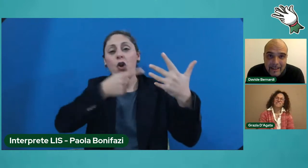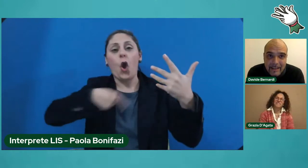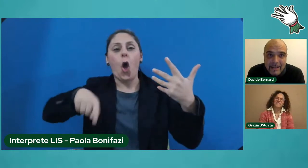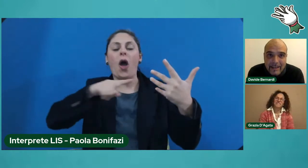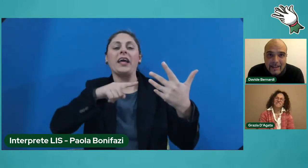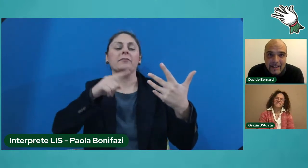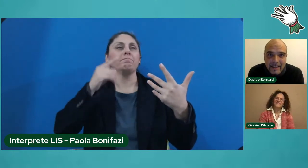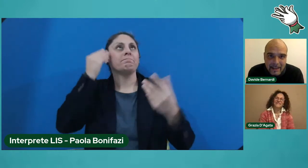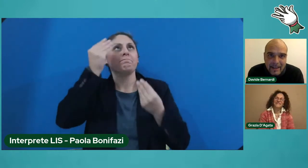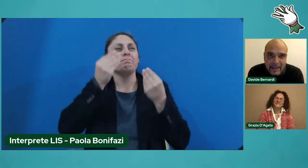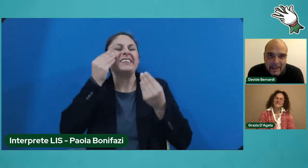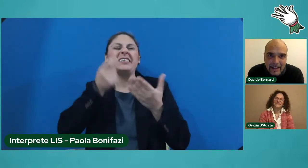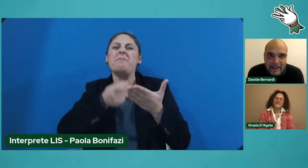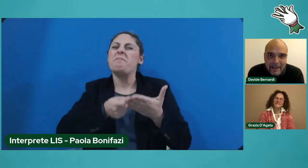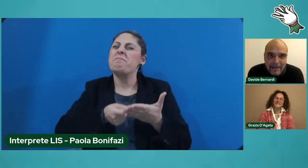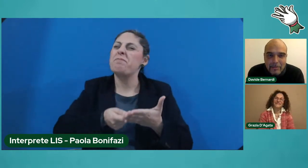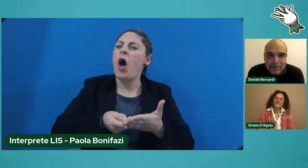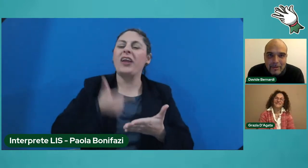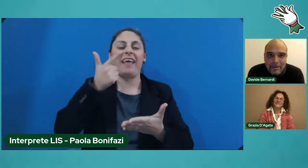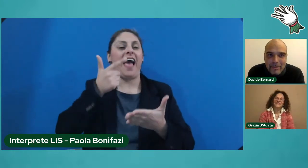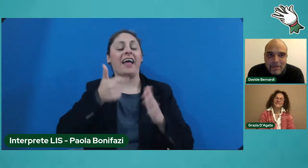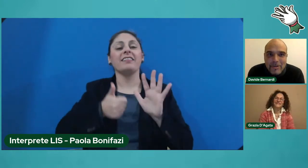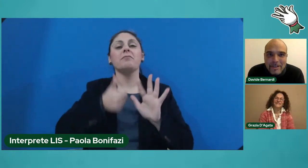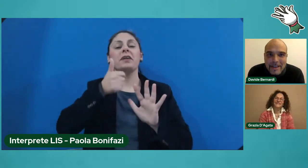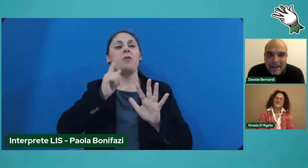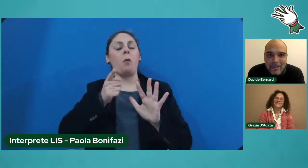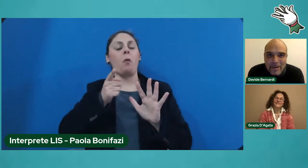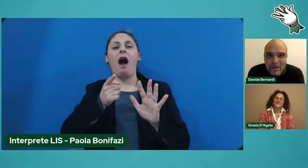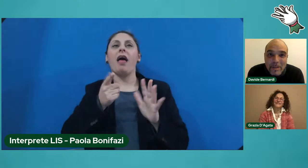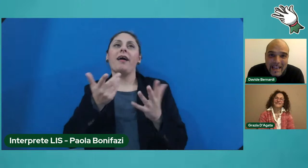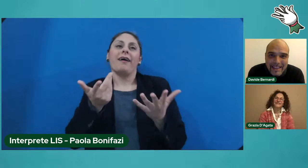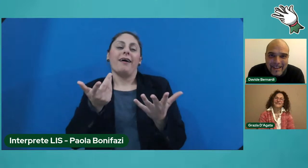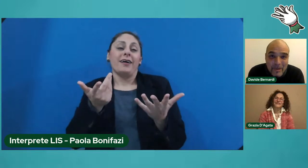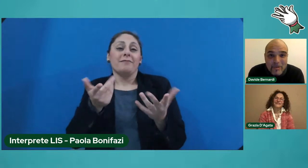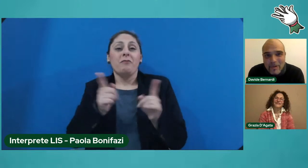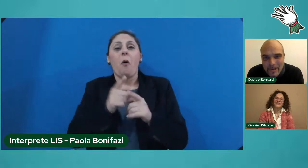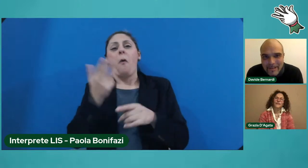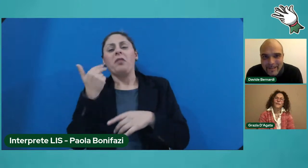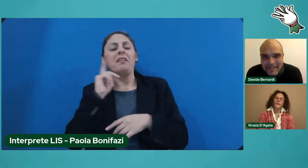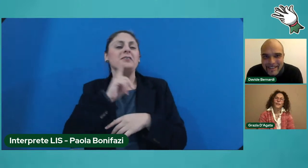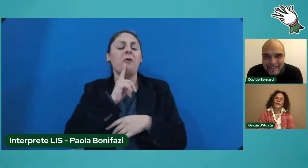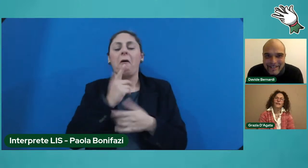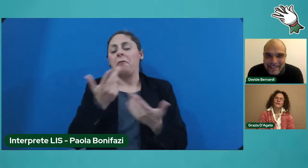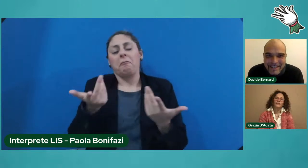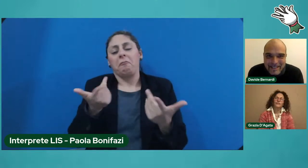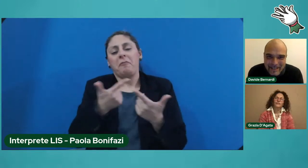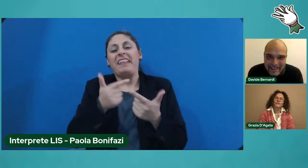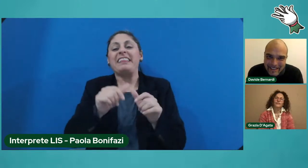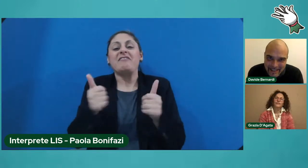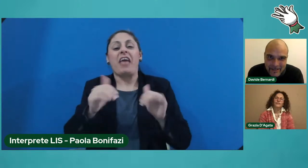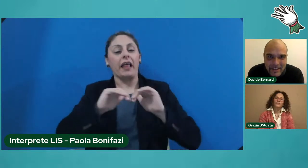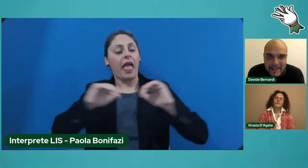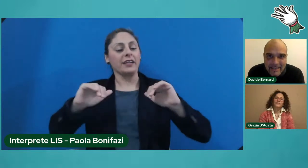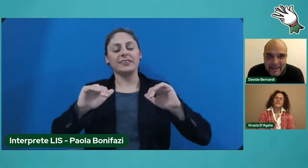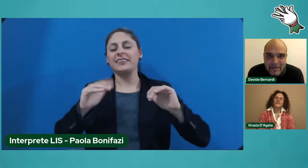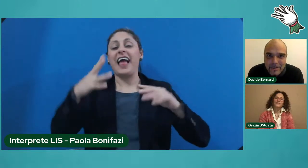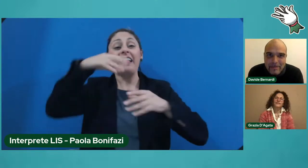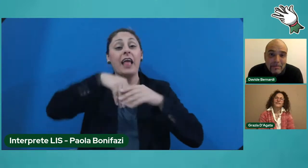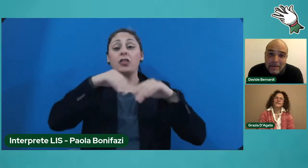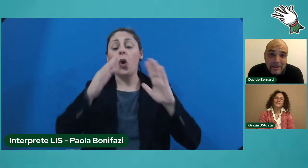importante che appunto non ci sia un udente o sordo questa differenziazione all'interno della Casa delle Luci, ma per noi